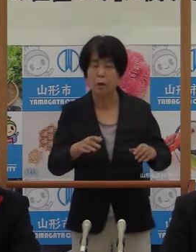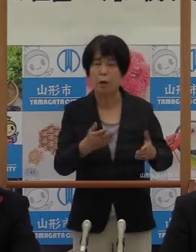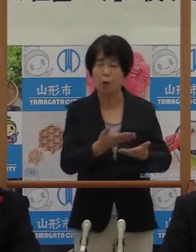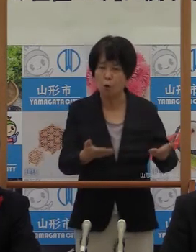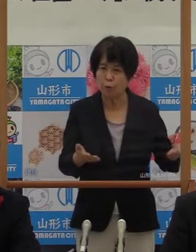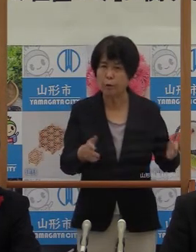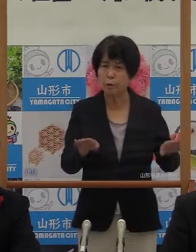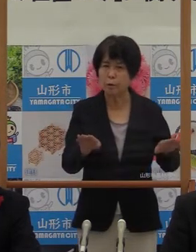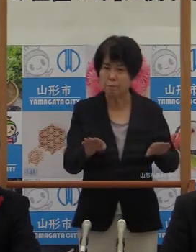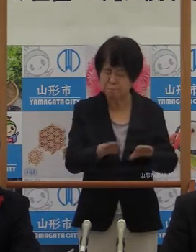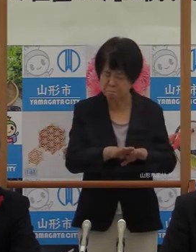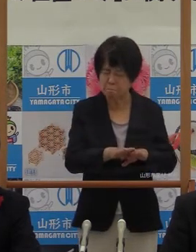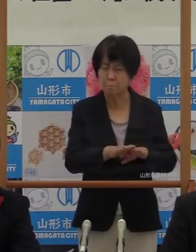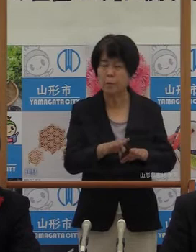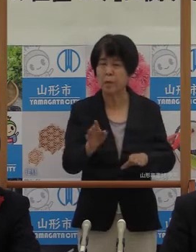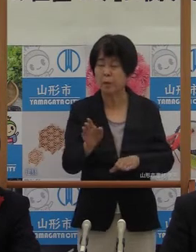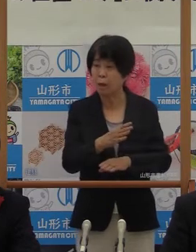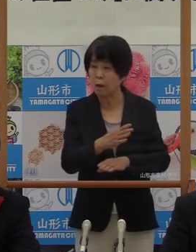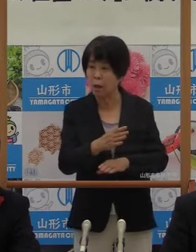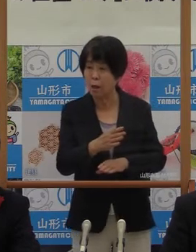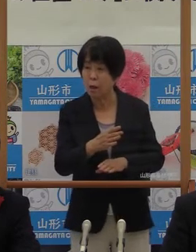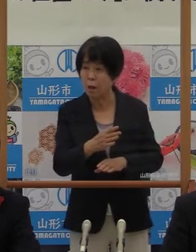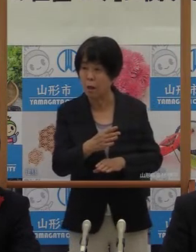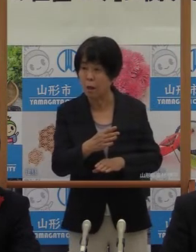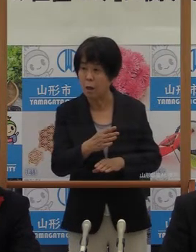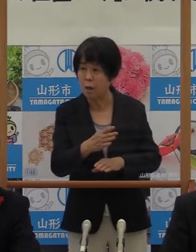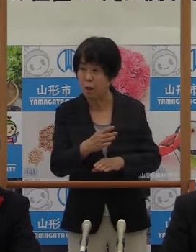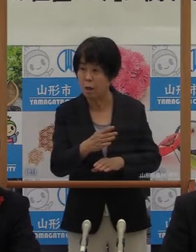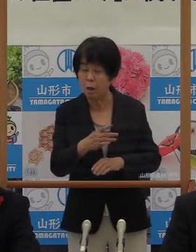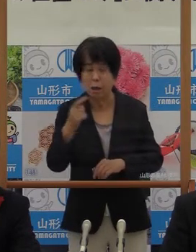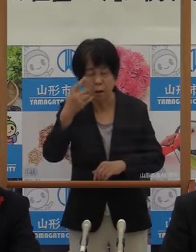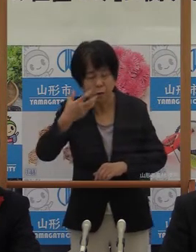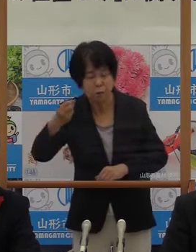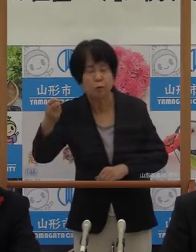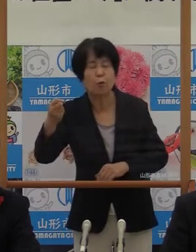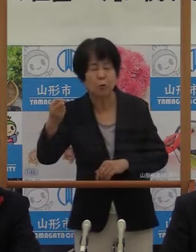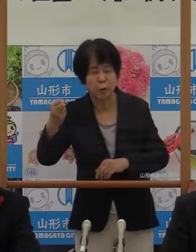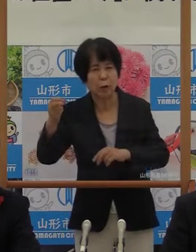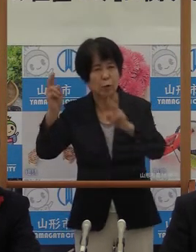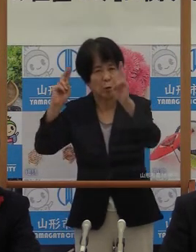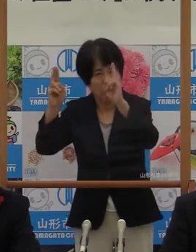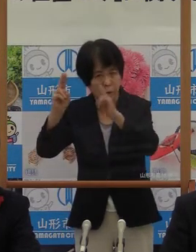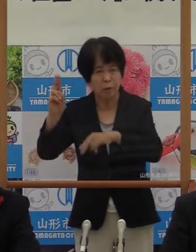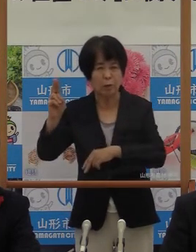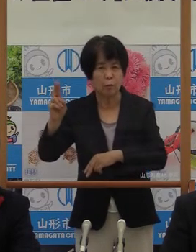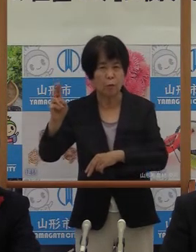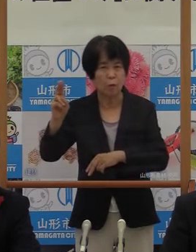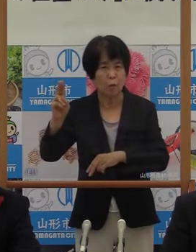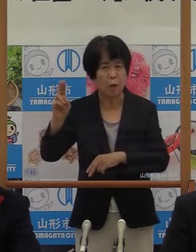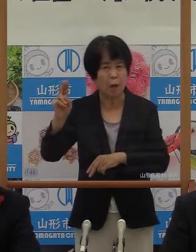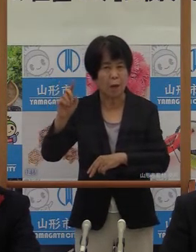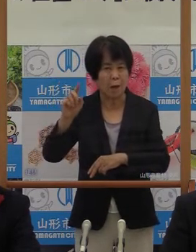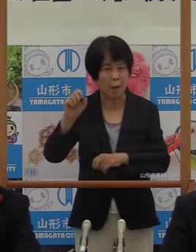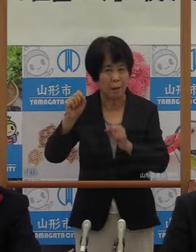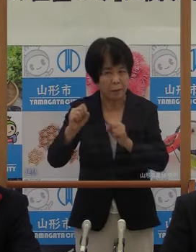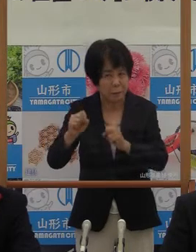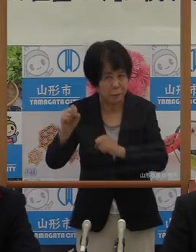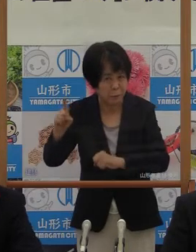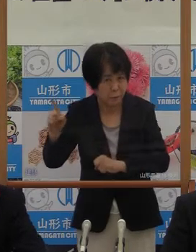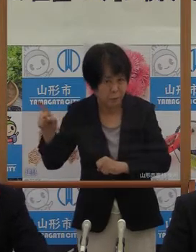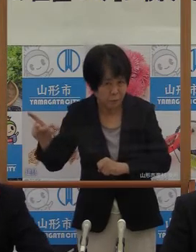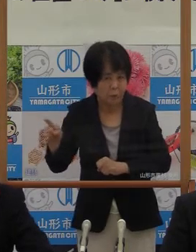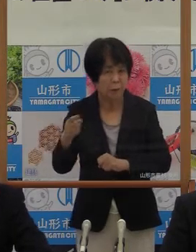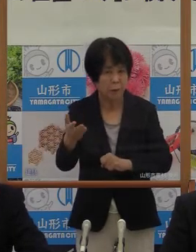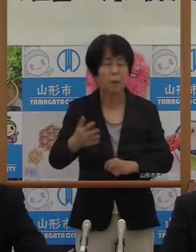後のこう利活用とかですでにこう関心を持っている事業者とかはすでに出ていらっしゃるんでしょうか。 は